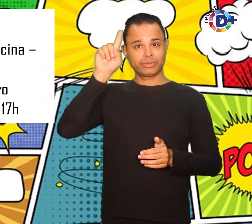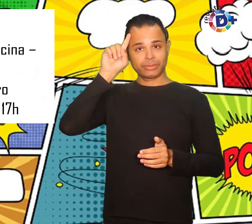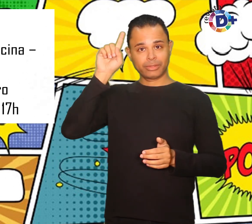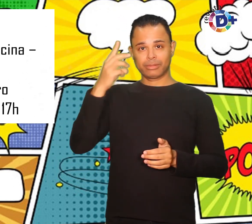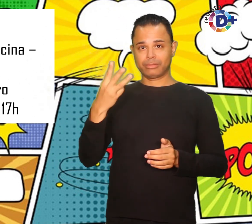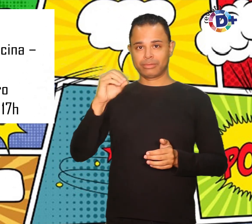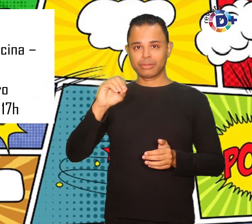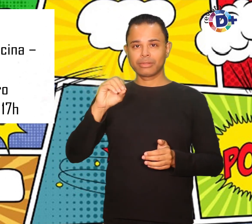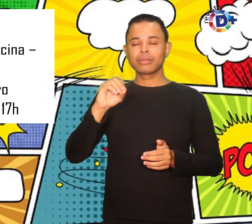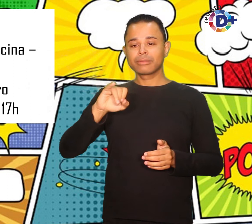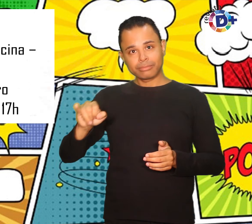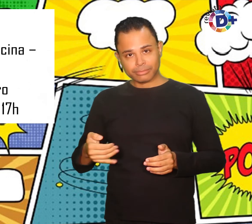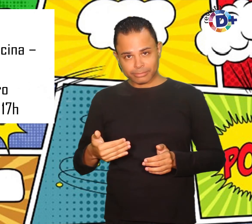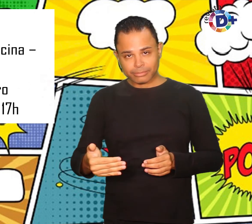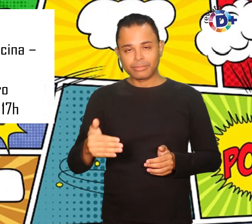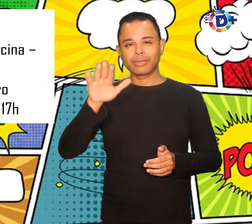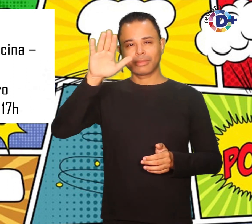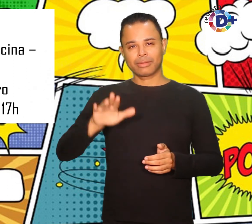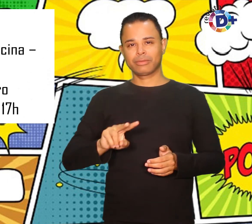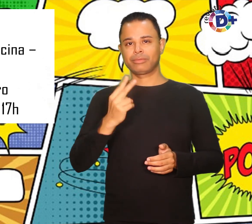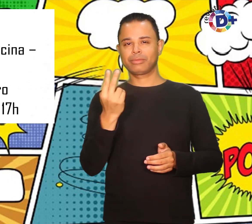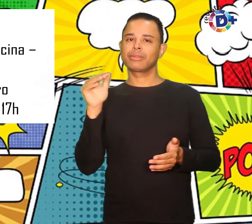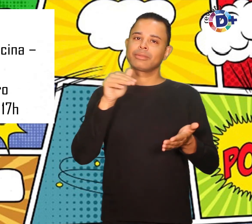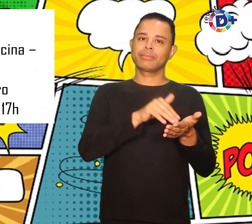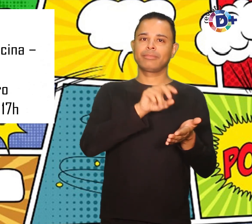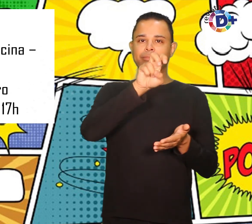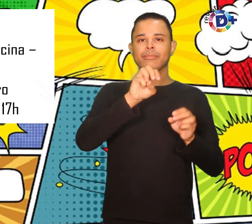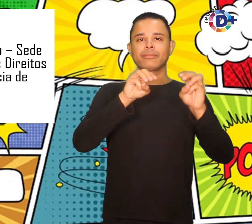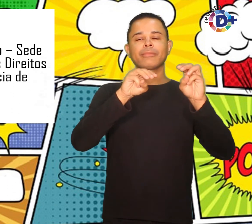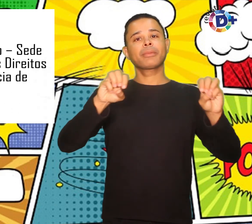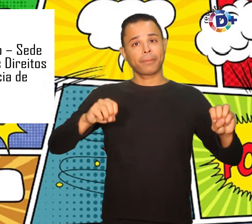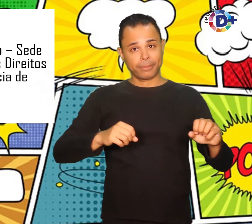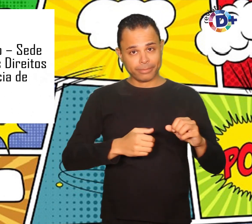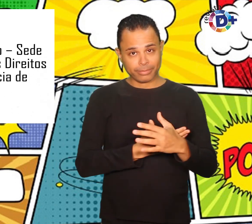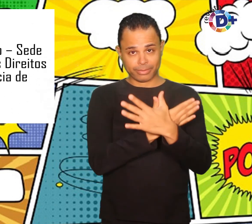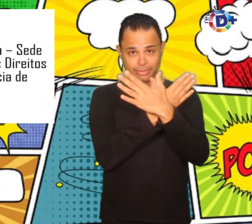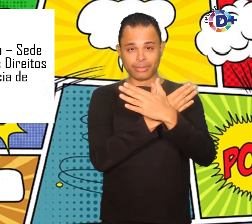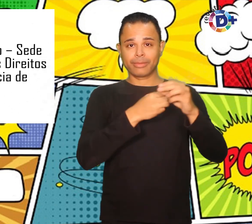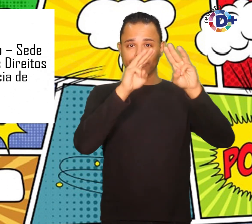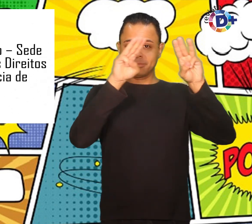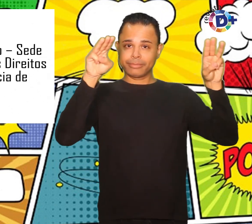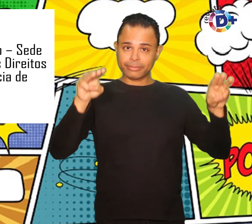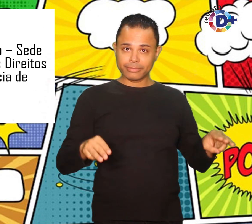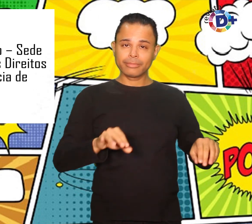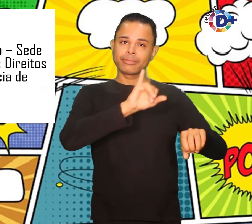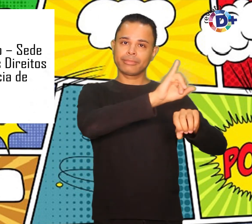duas às cinco da tarde no memorial da inclusão sede da secretaria de estado dos direitos da pessoa com deficiência